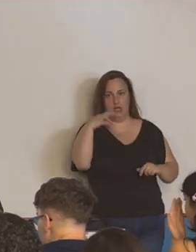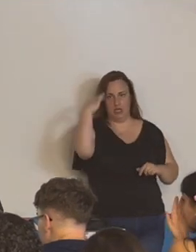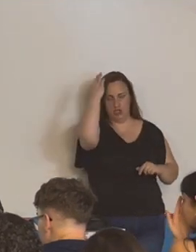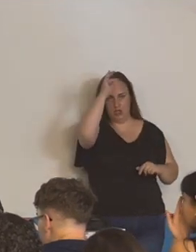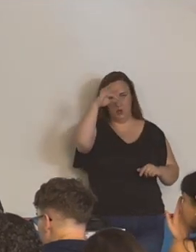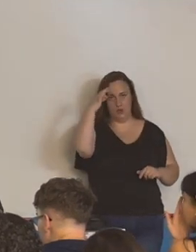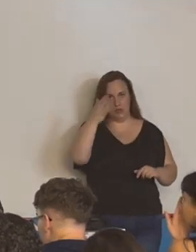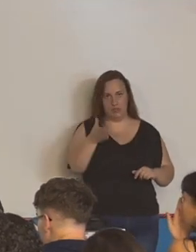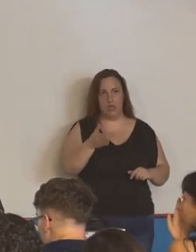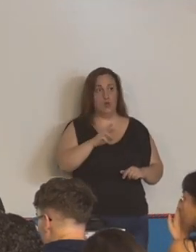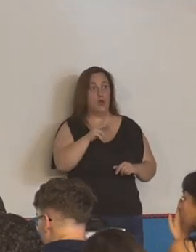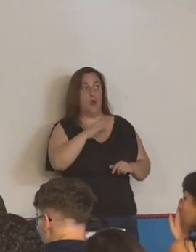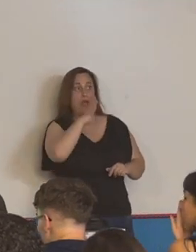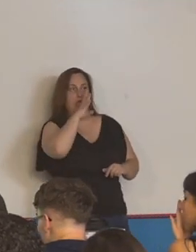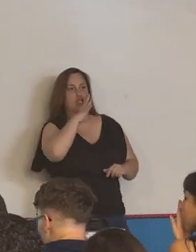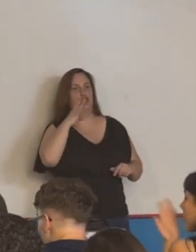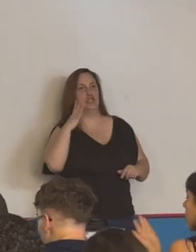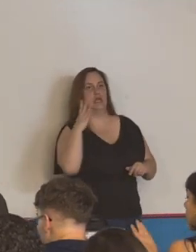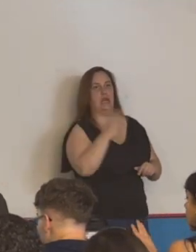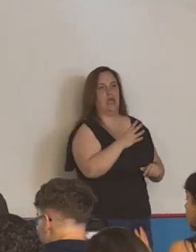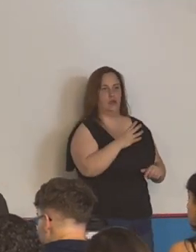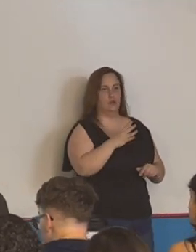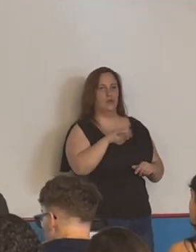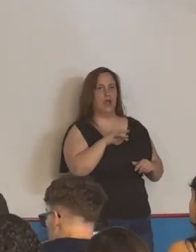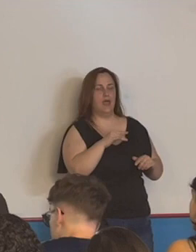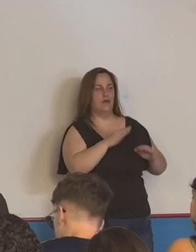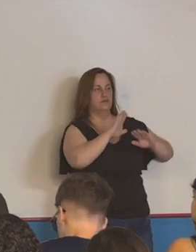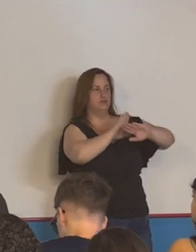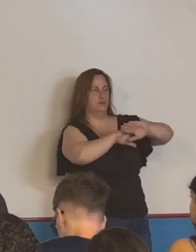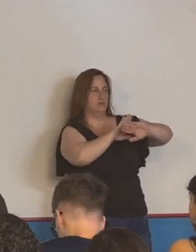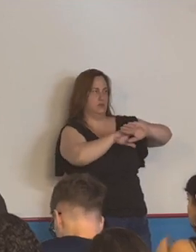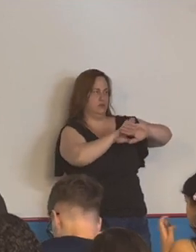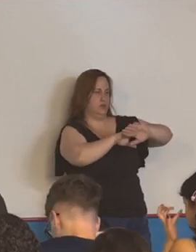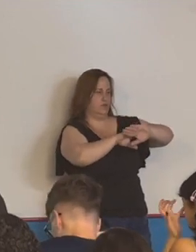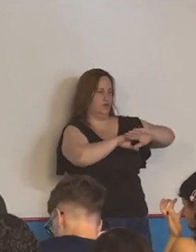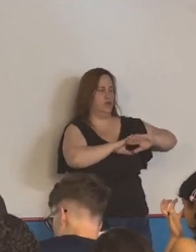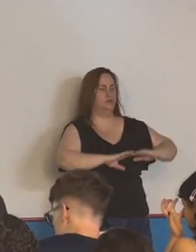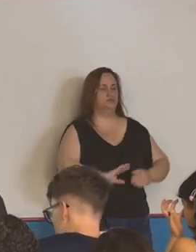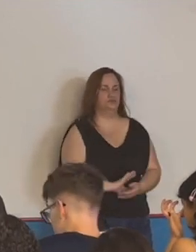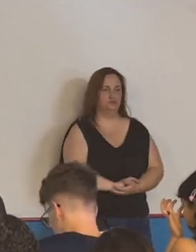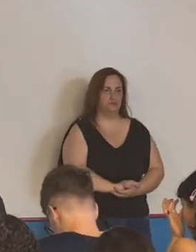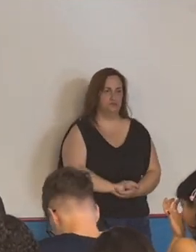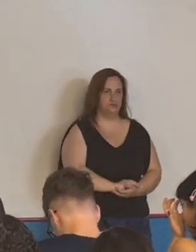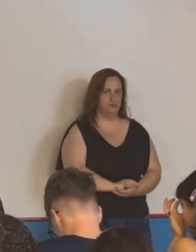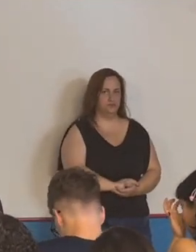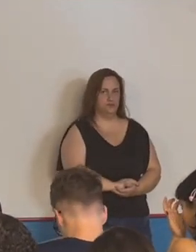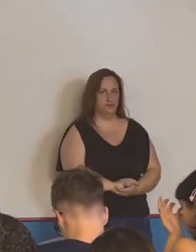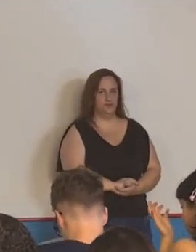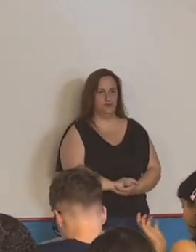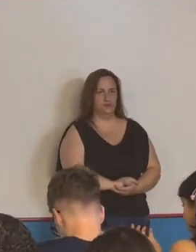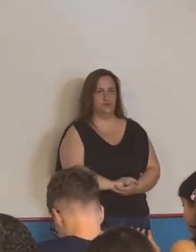questões diretas, né? Igual eu falei lá dessa série anterior, né?